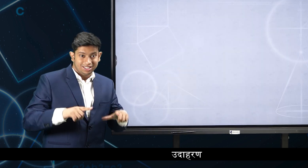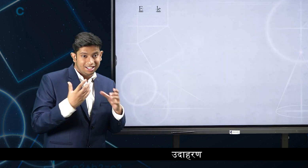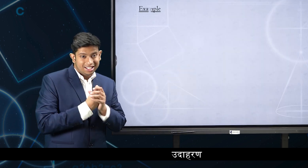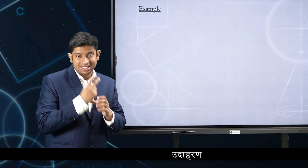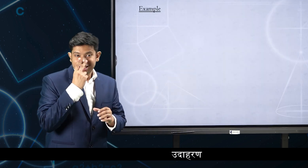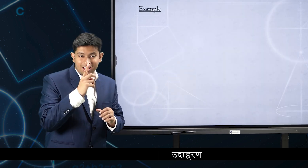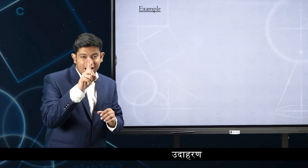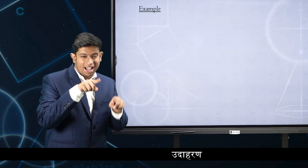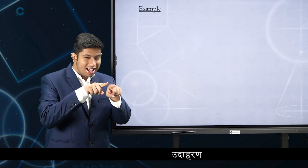उदाहरण: